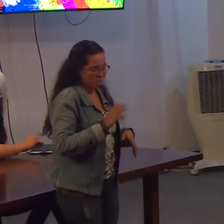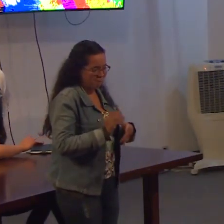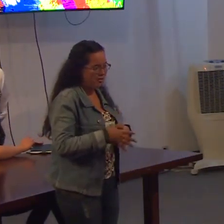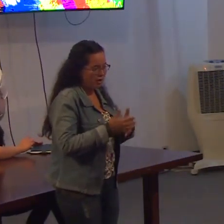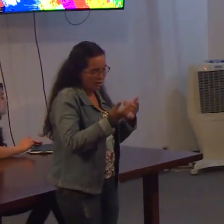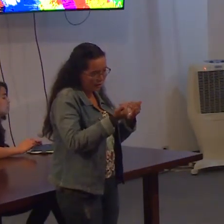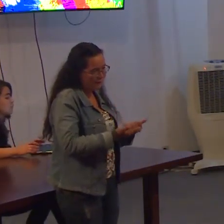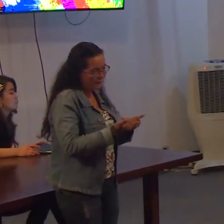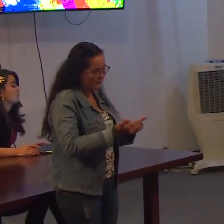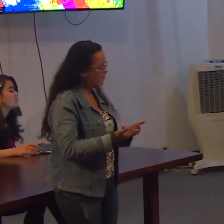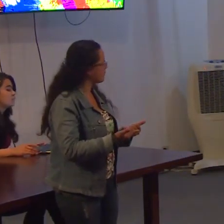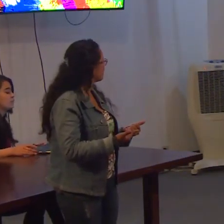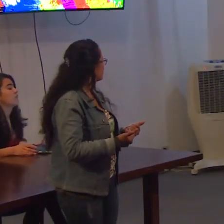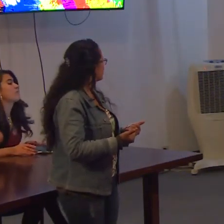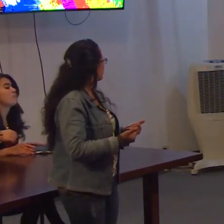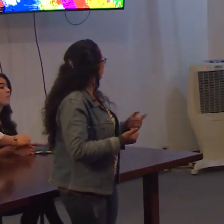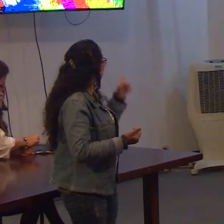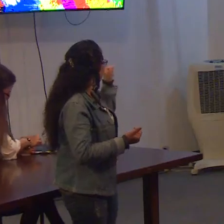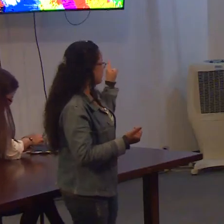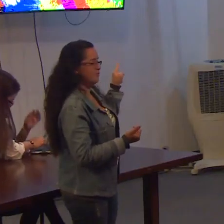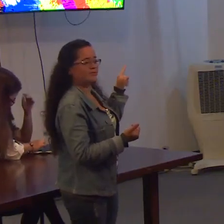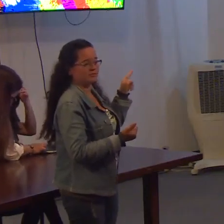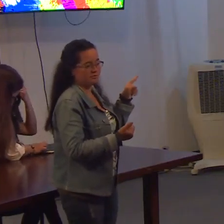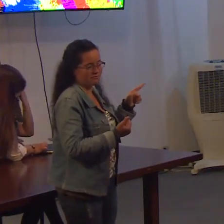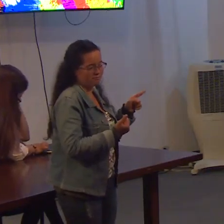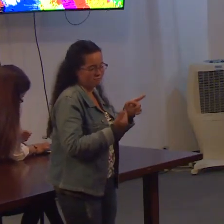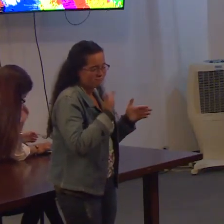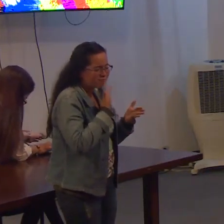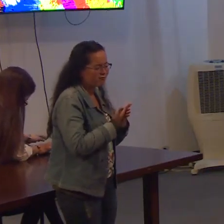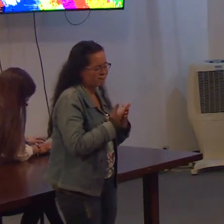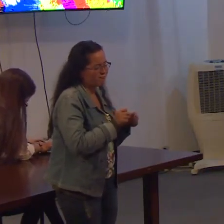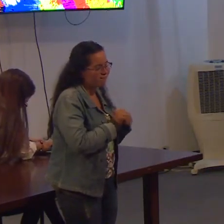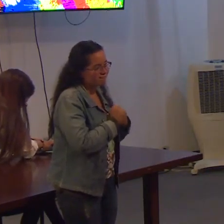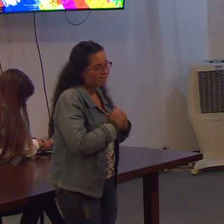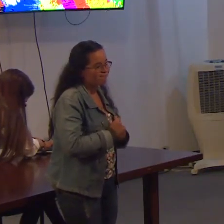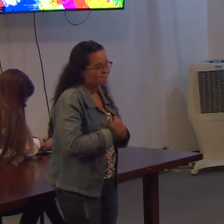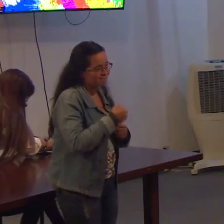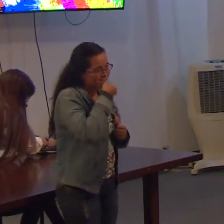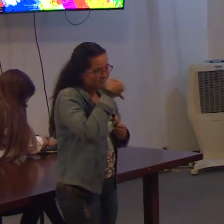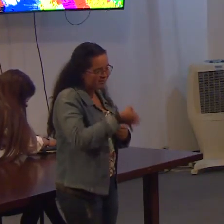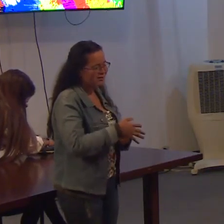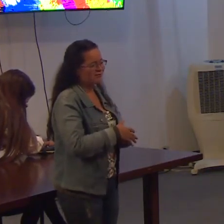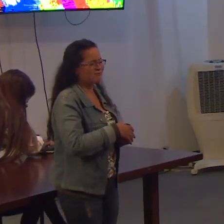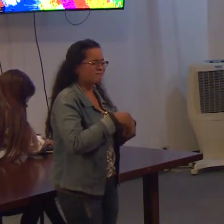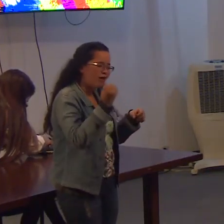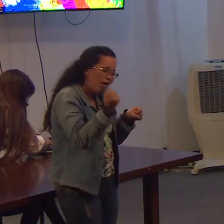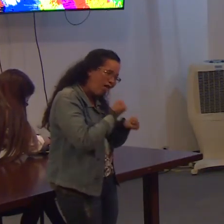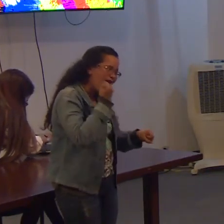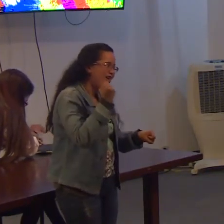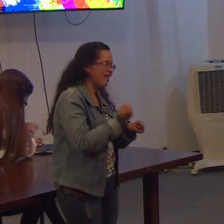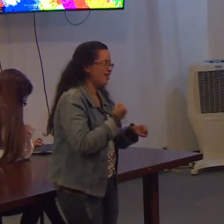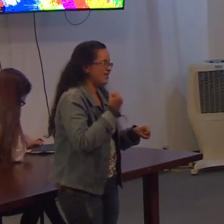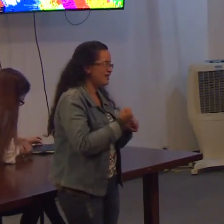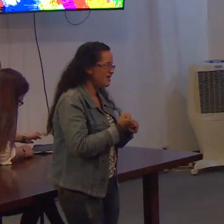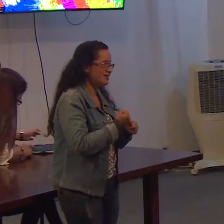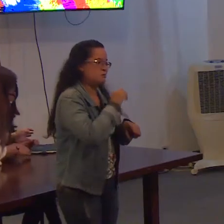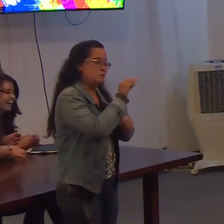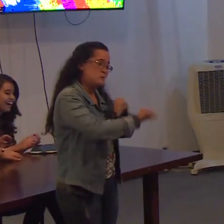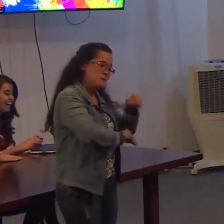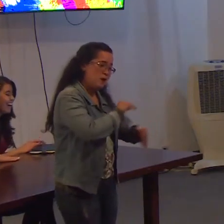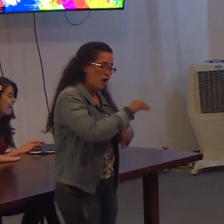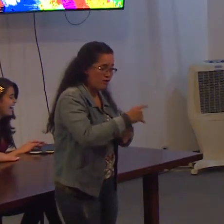aquí vamos a ponerles unos agradecimientos que son de todo corazón, fueron muy trabajados, muy elaborados, no crean